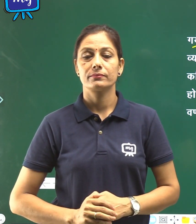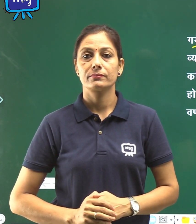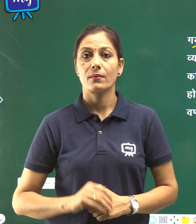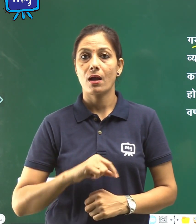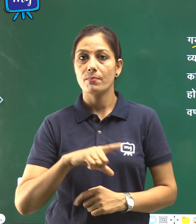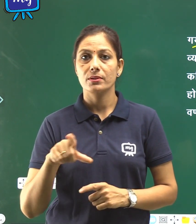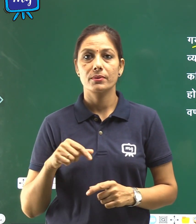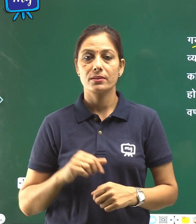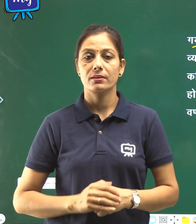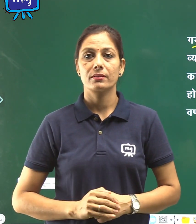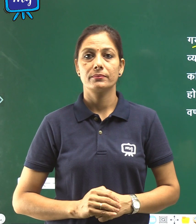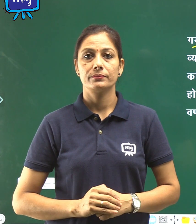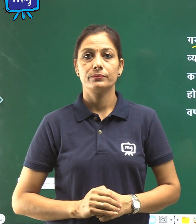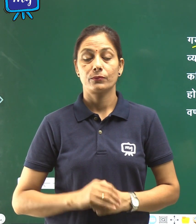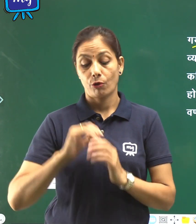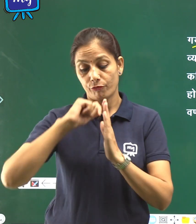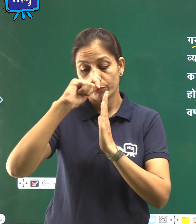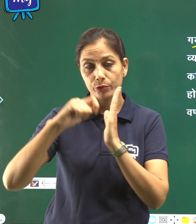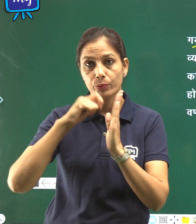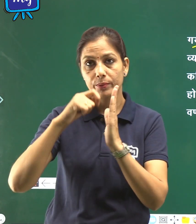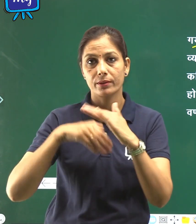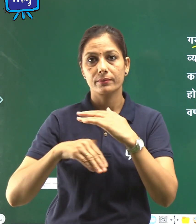आप इसे वीडियो में